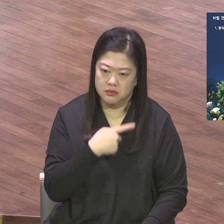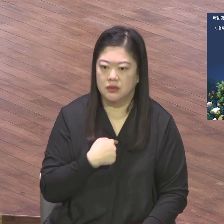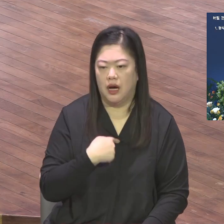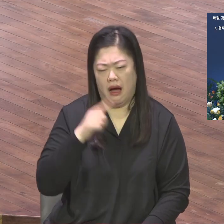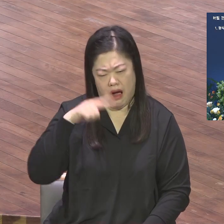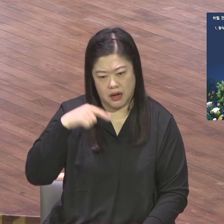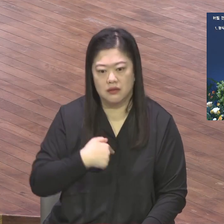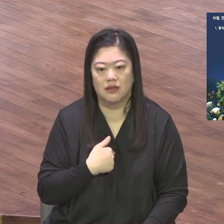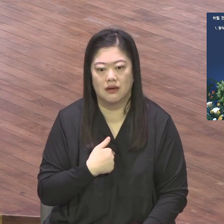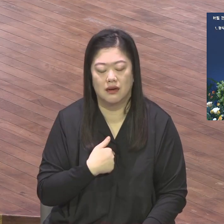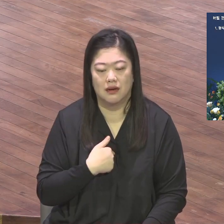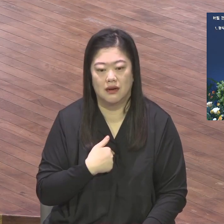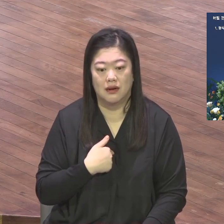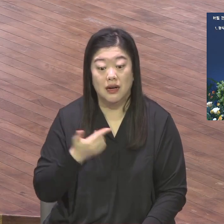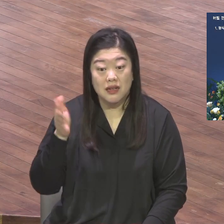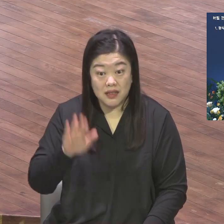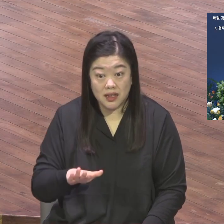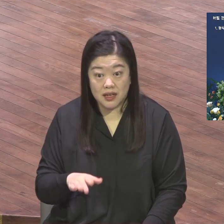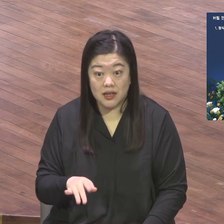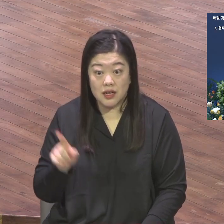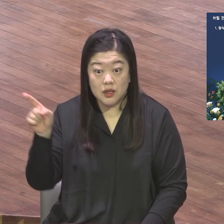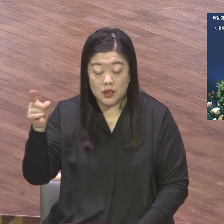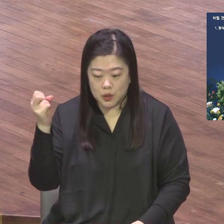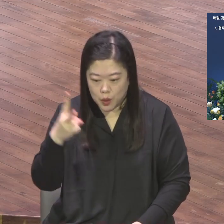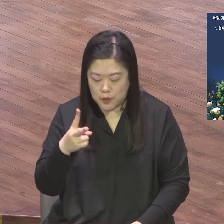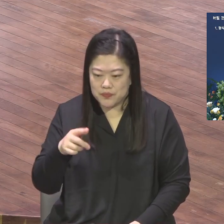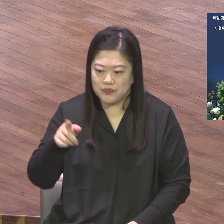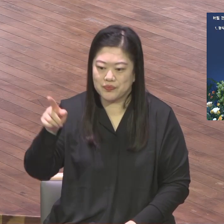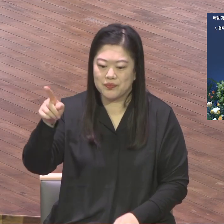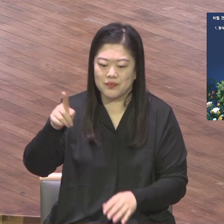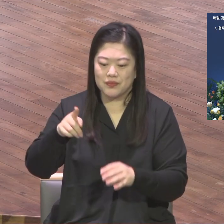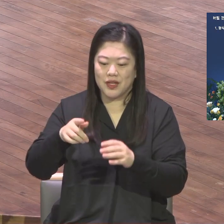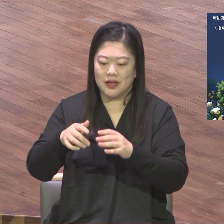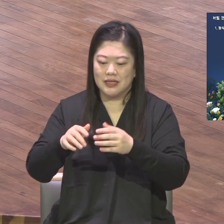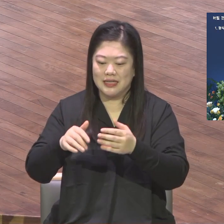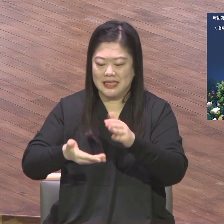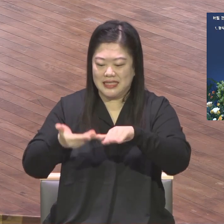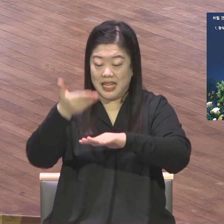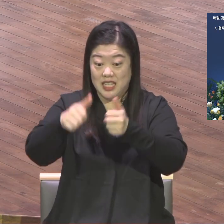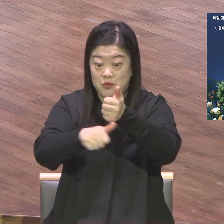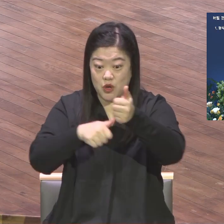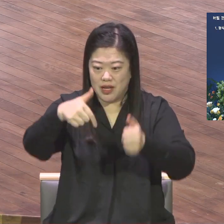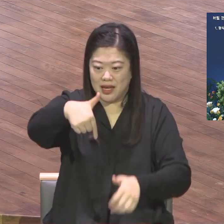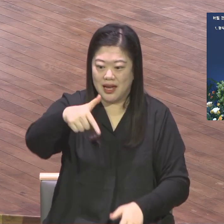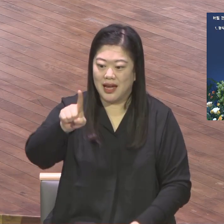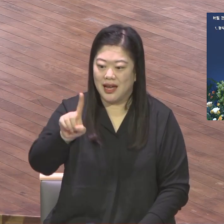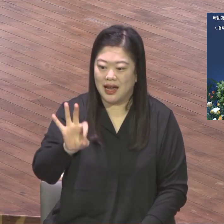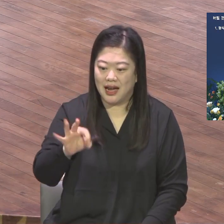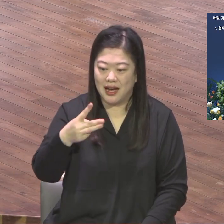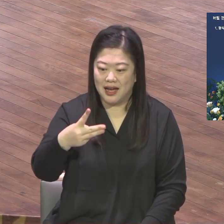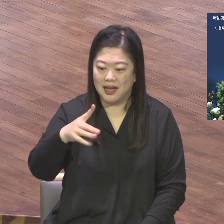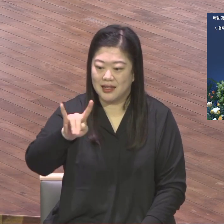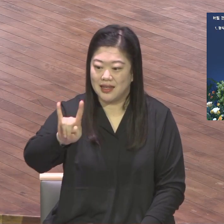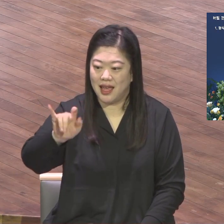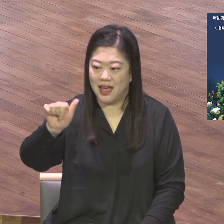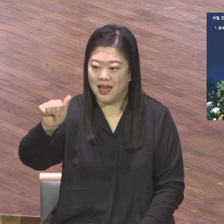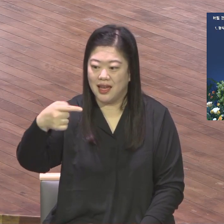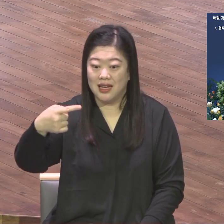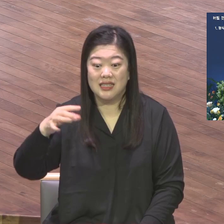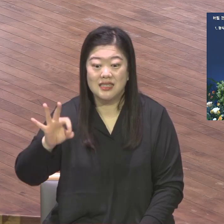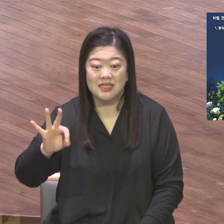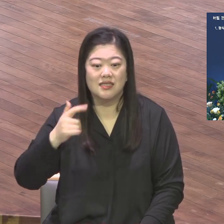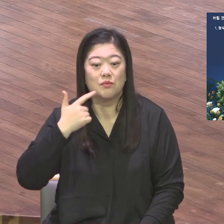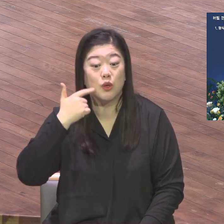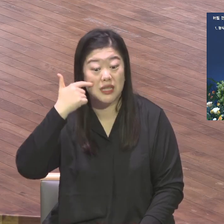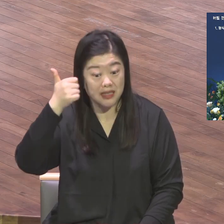그 저 강태형 목사님 같은 40일 금식을 몇 번 한 사람이라 40일 하면서 막 잘못돼가 버벅대요. 요즘 기가 안 들려 양쪽